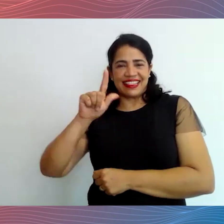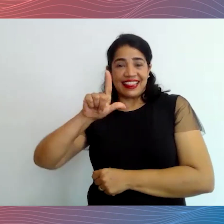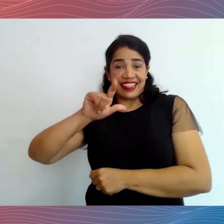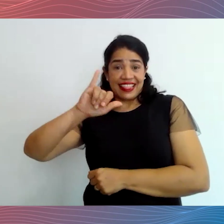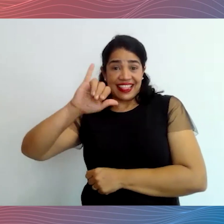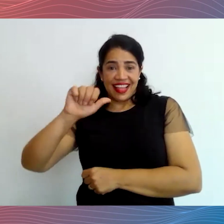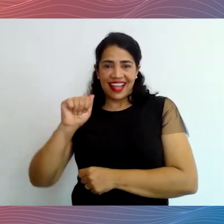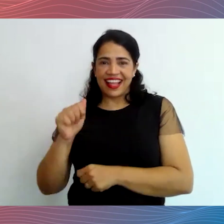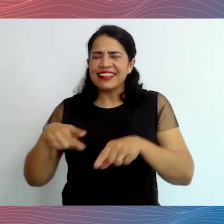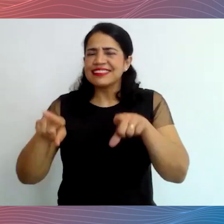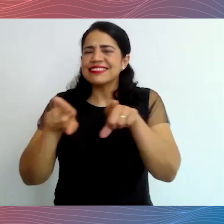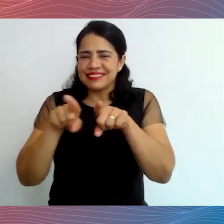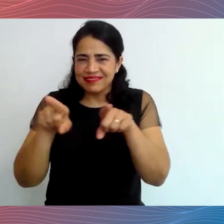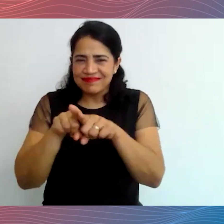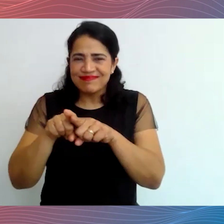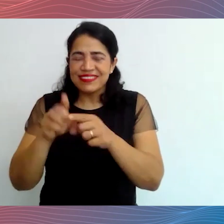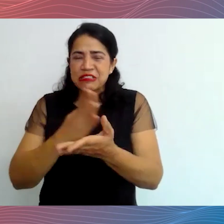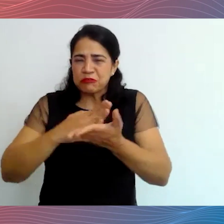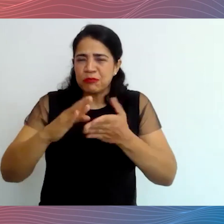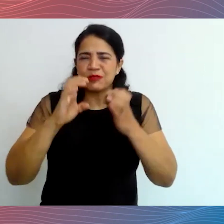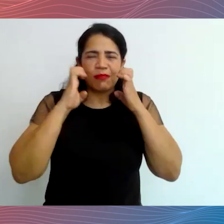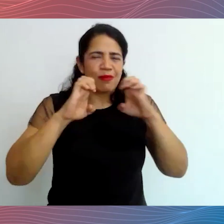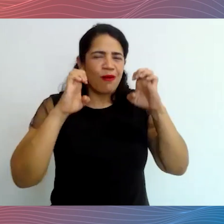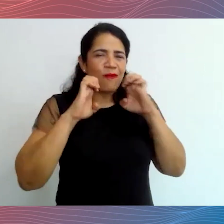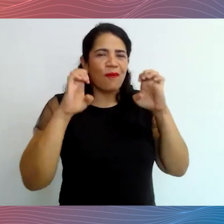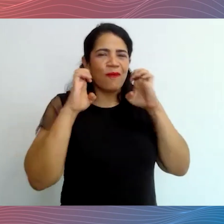aquele lá. Aqui, ó.